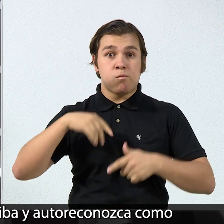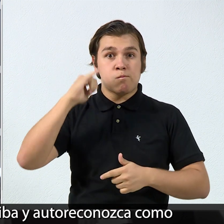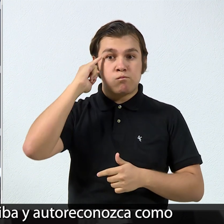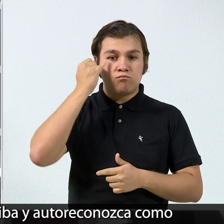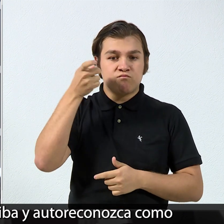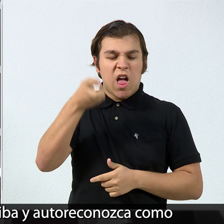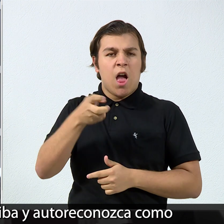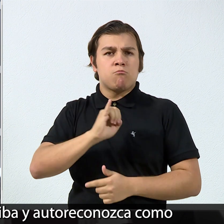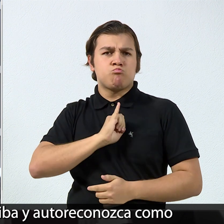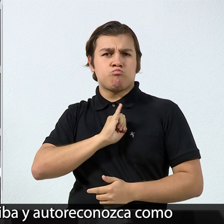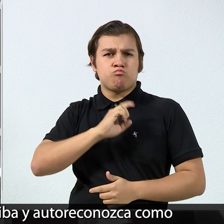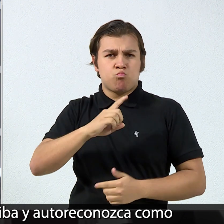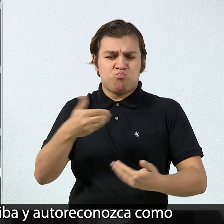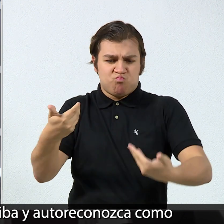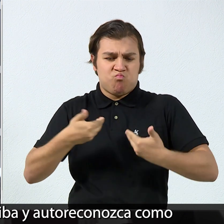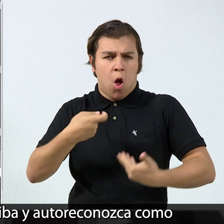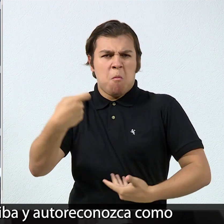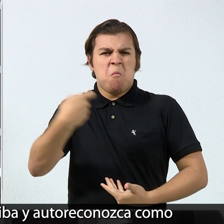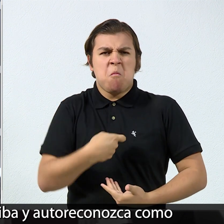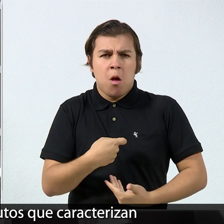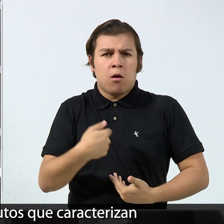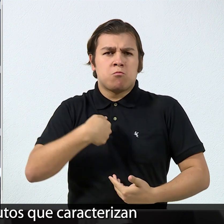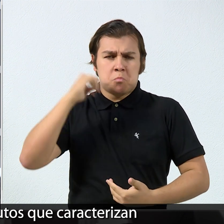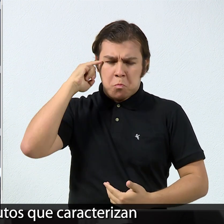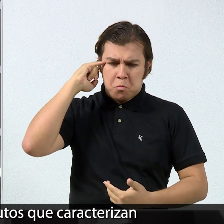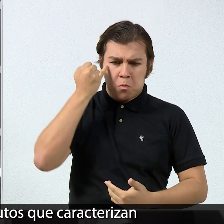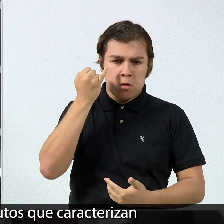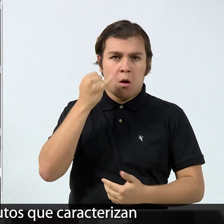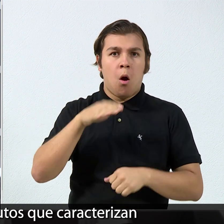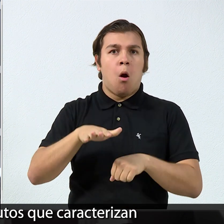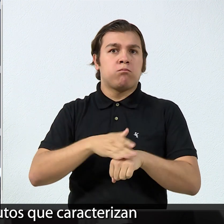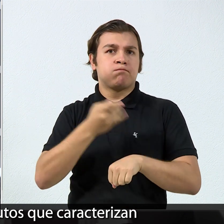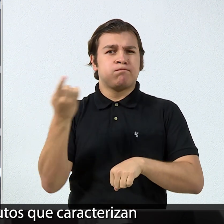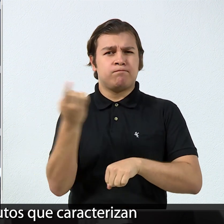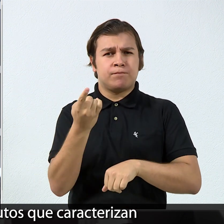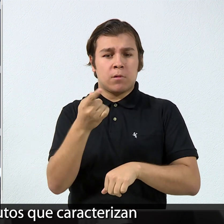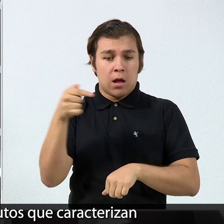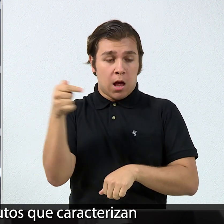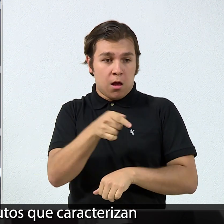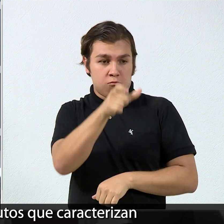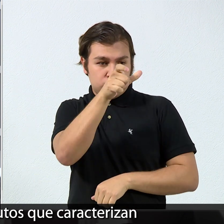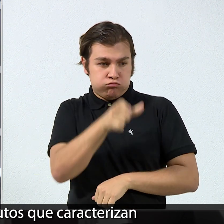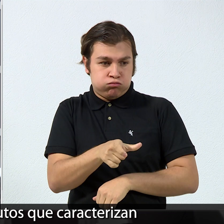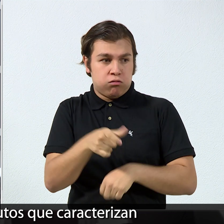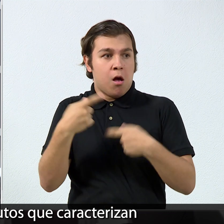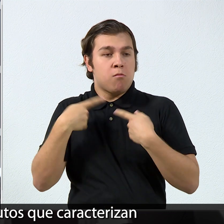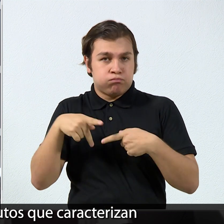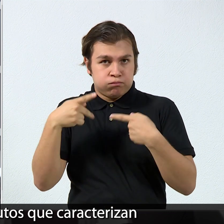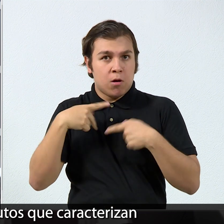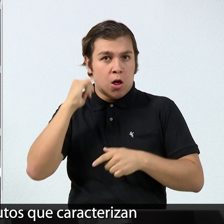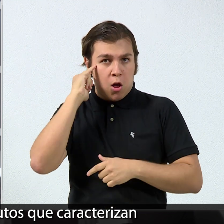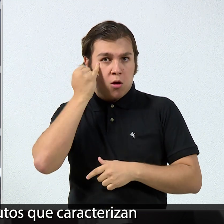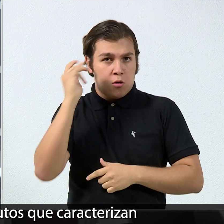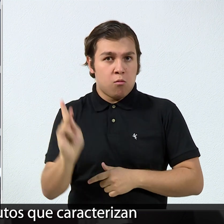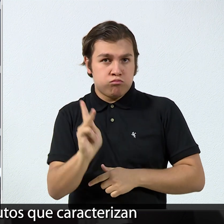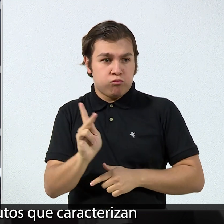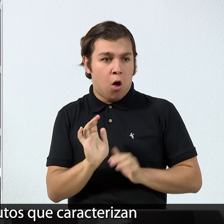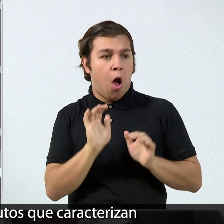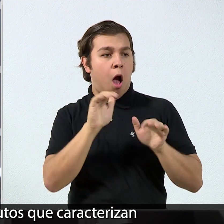y autorreconozca como indígena al estimar que cuenta con los atributos que caracterizan a los miembros de los pueblos